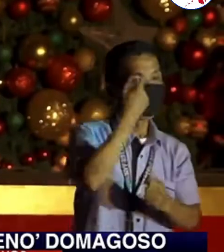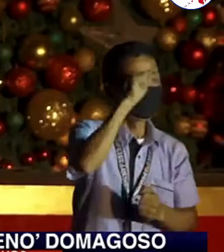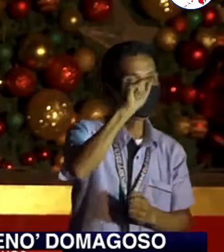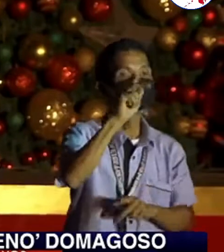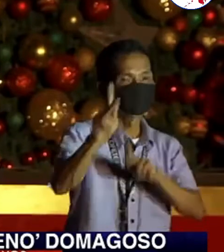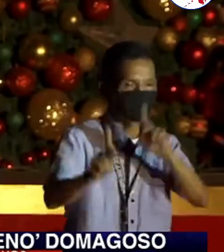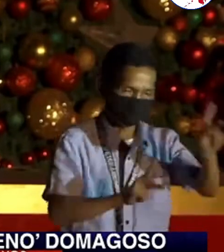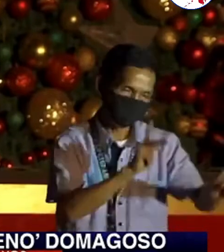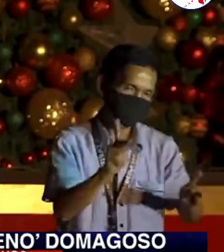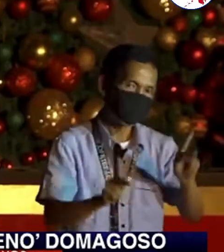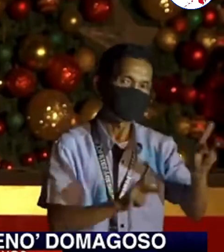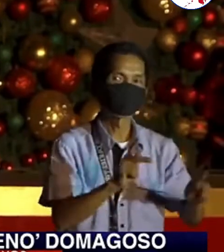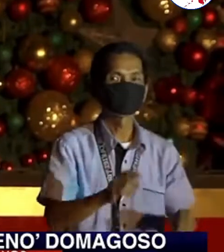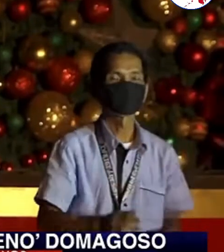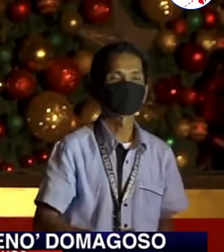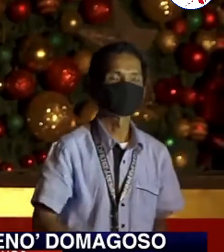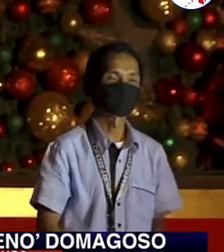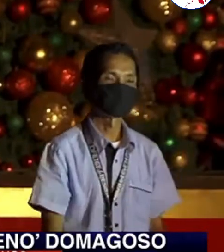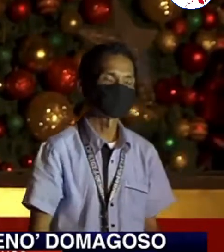mankind.